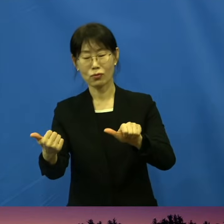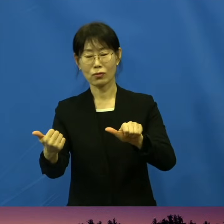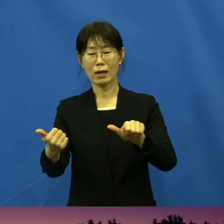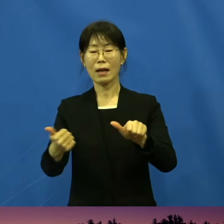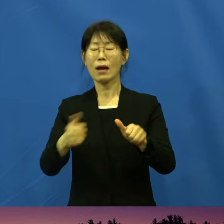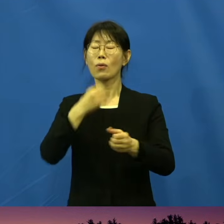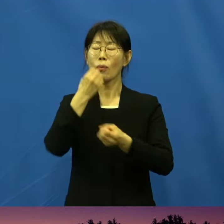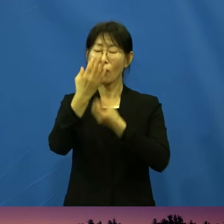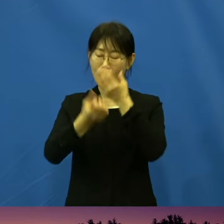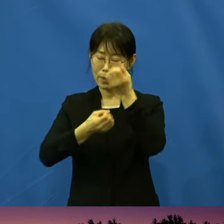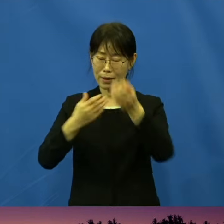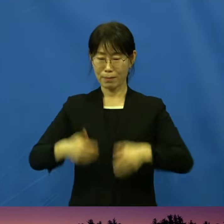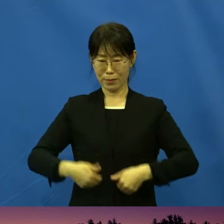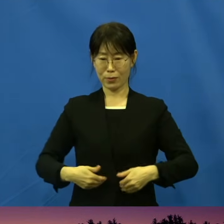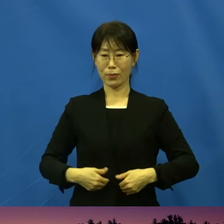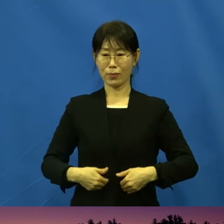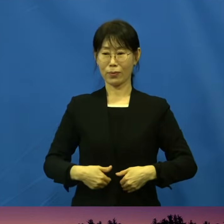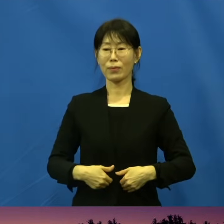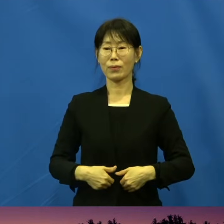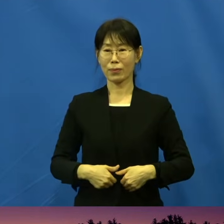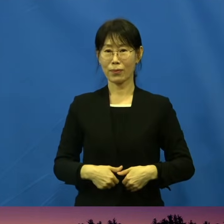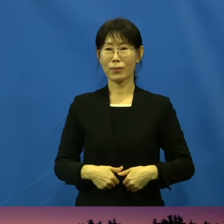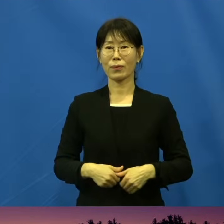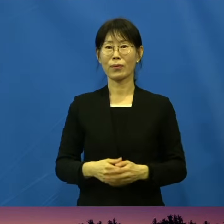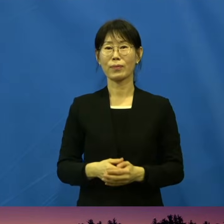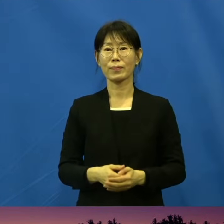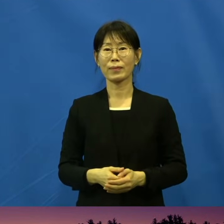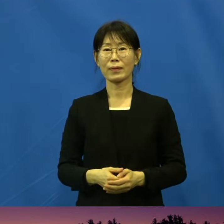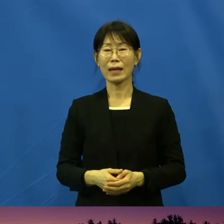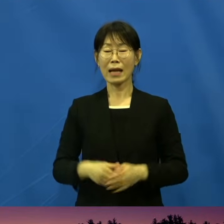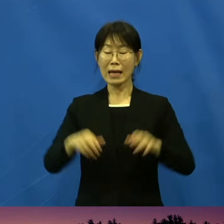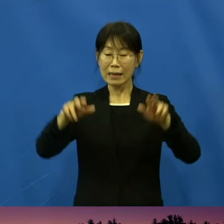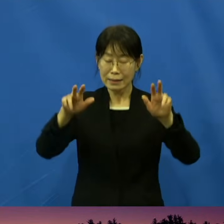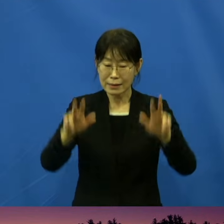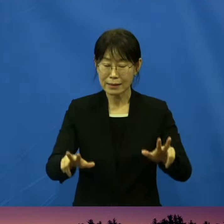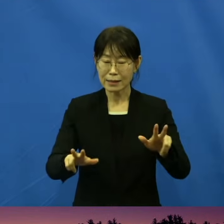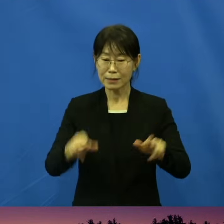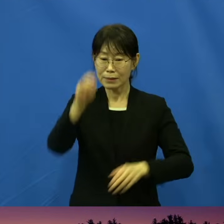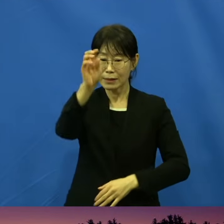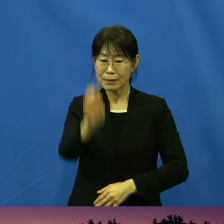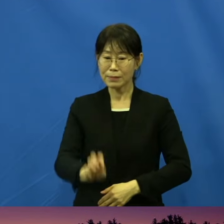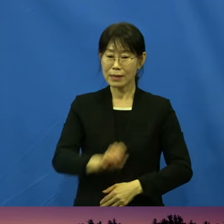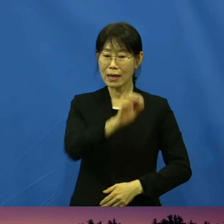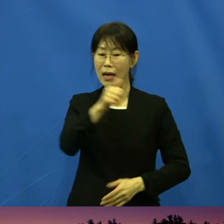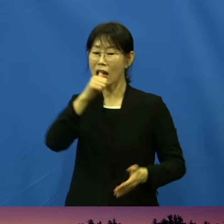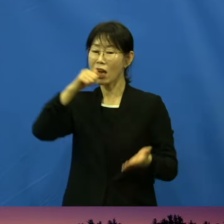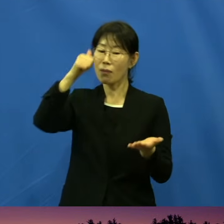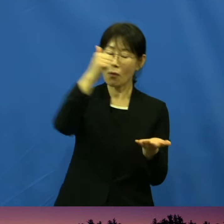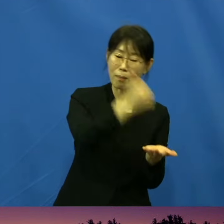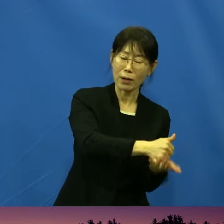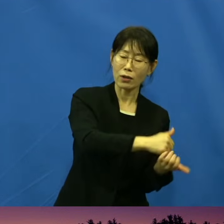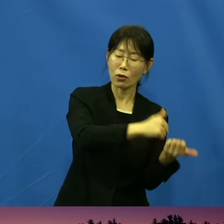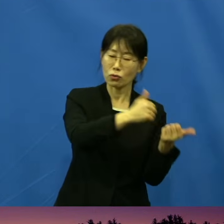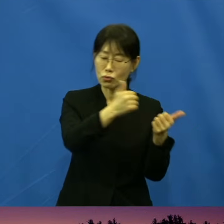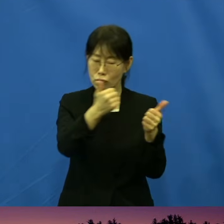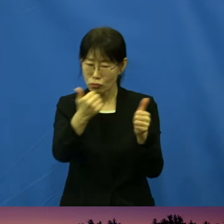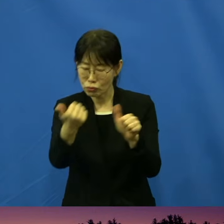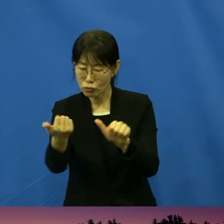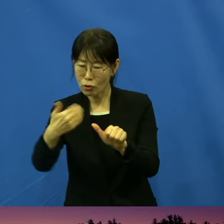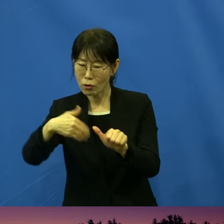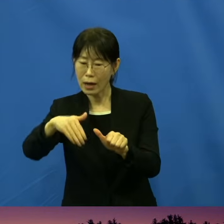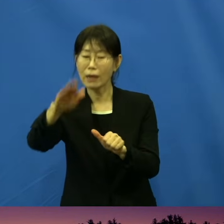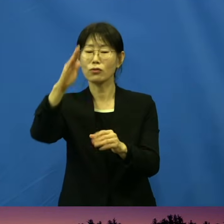죽고 있습니다. 아까 렌스키 주스가에 의하면 내가 지금 못 박힌 상태로 있습니다. 죽어 있습니다 라고 하는